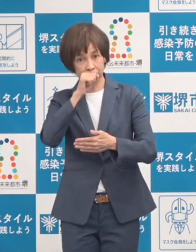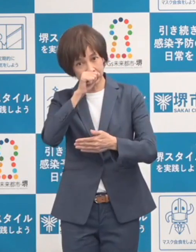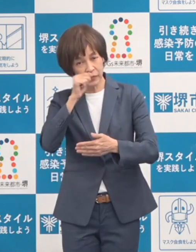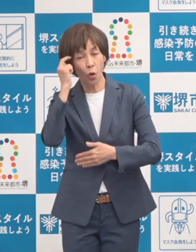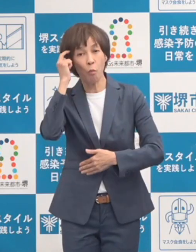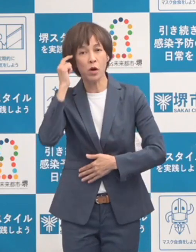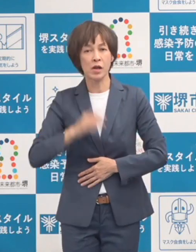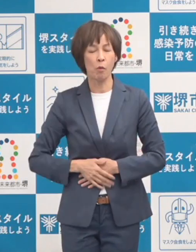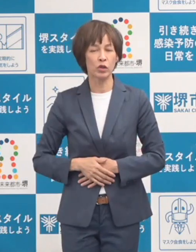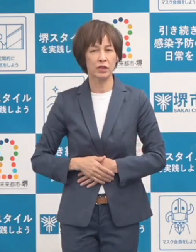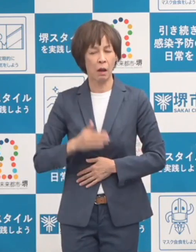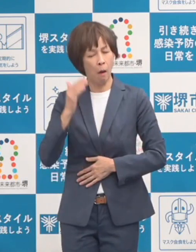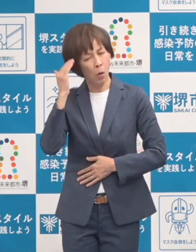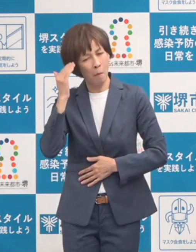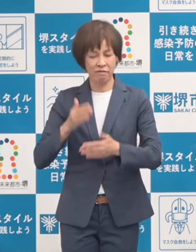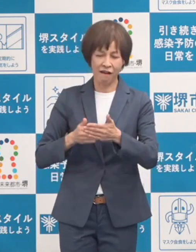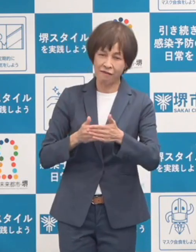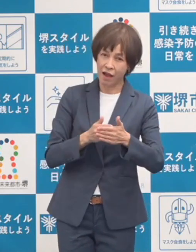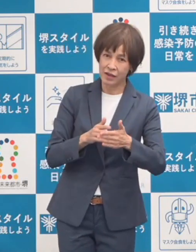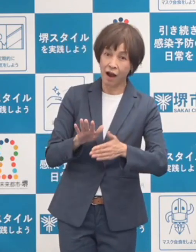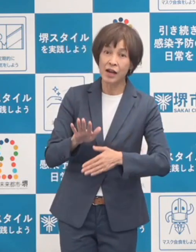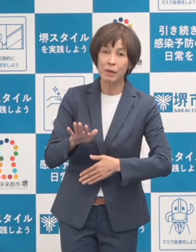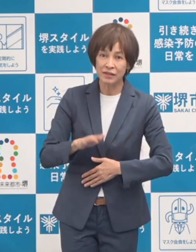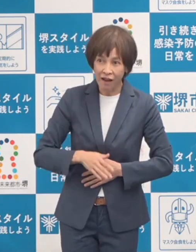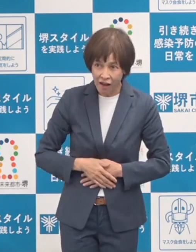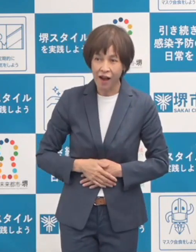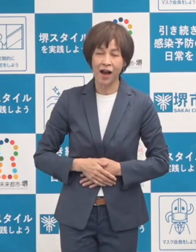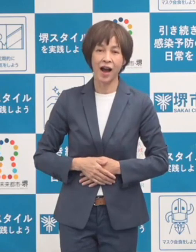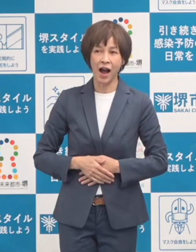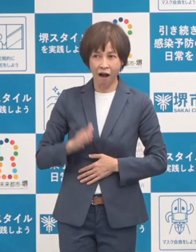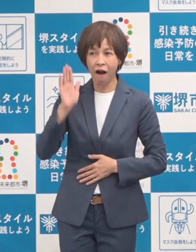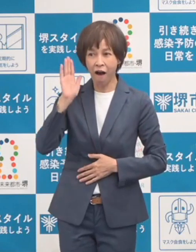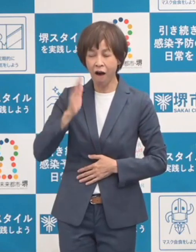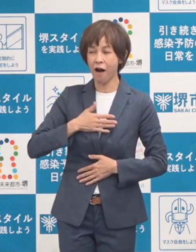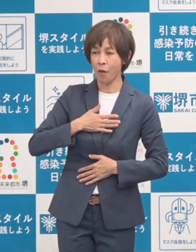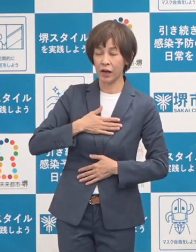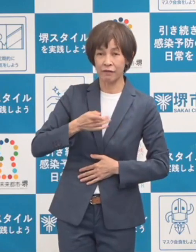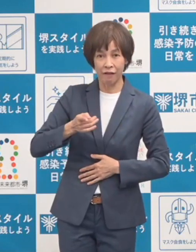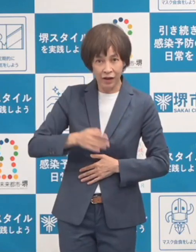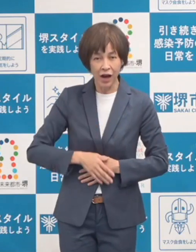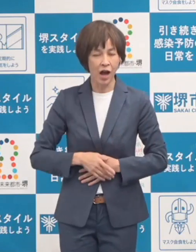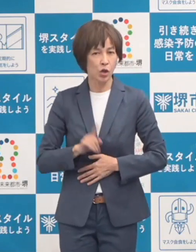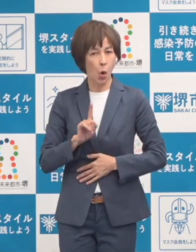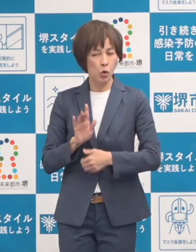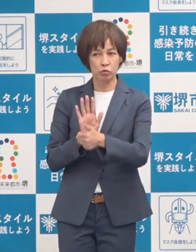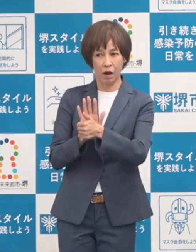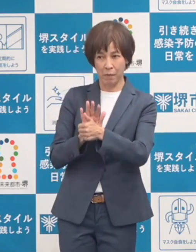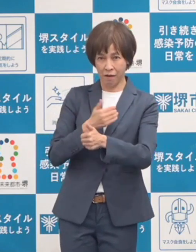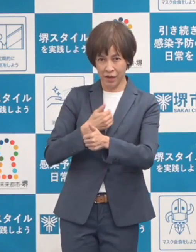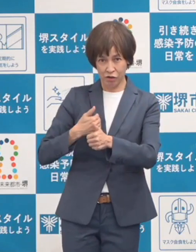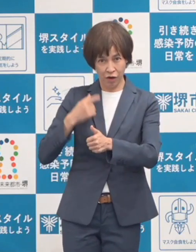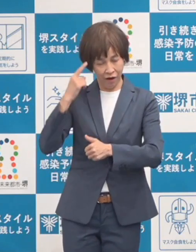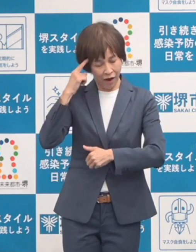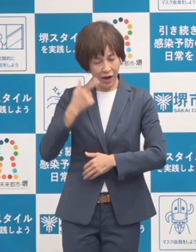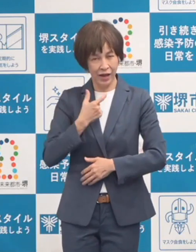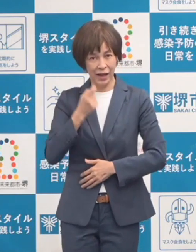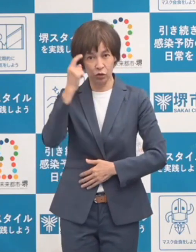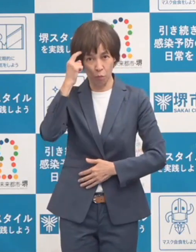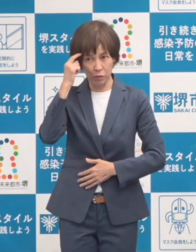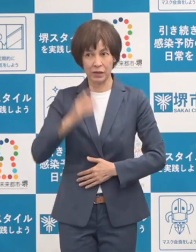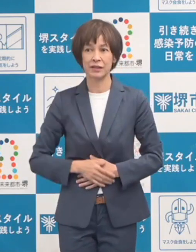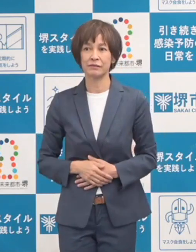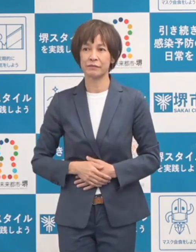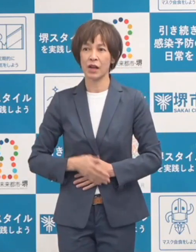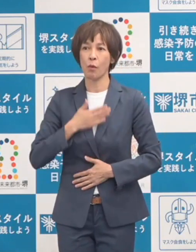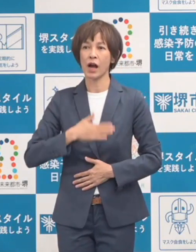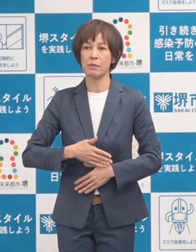困っておられることがありましたらお話をお聞きして、堺市としてどういうことができるか考えたいと思います。 わか